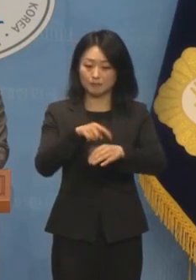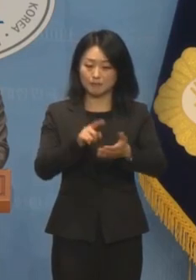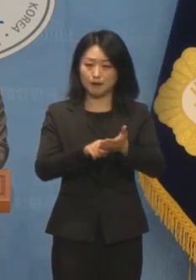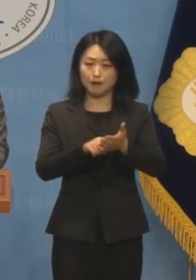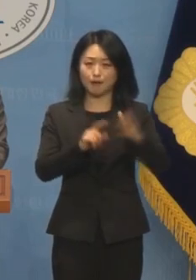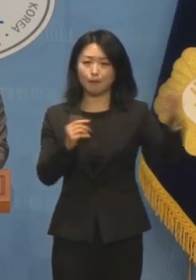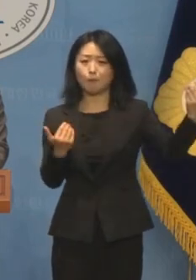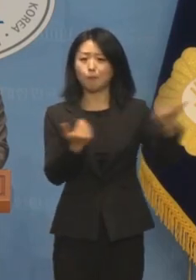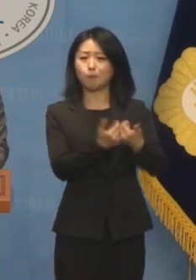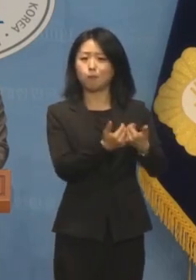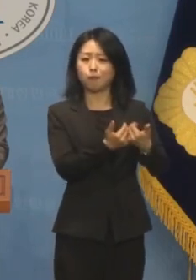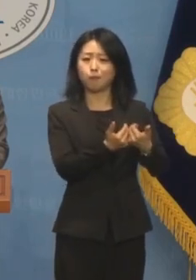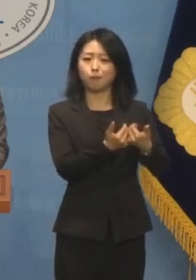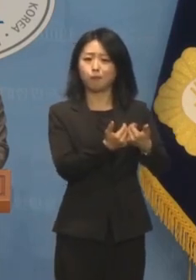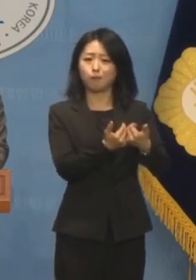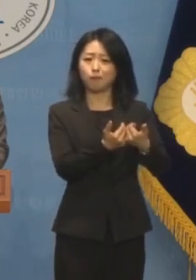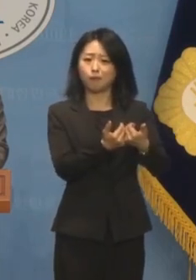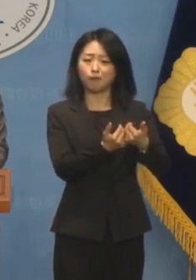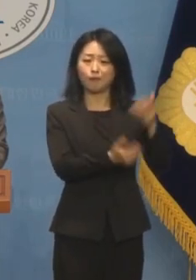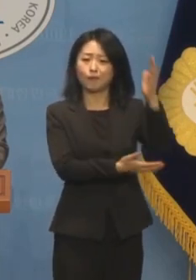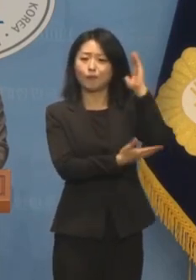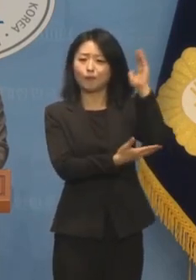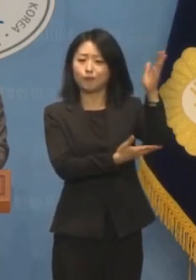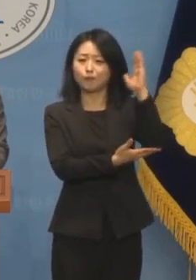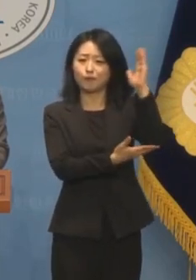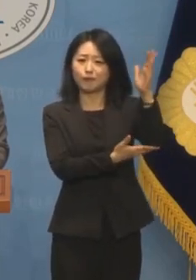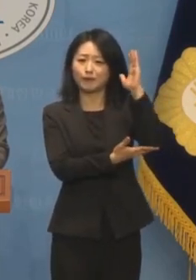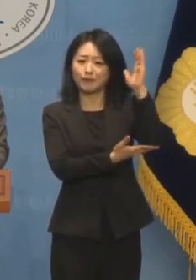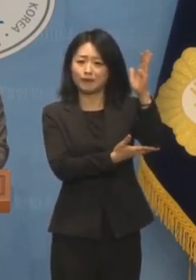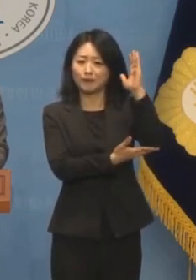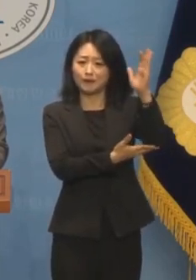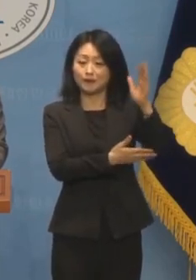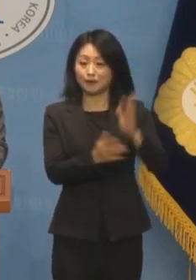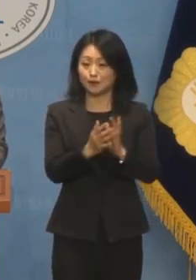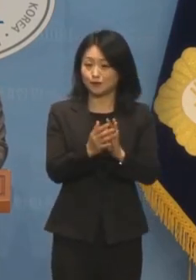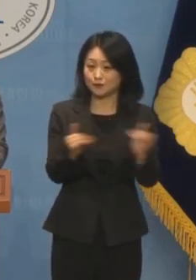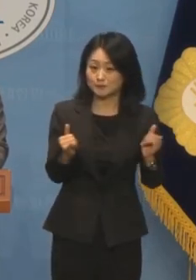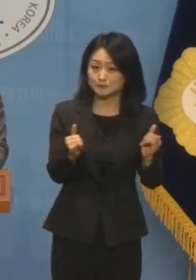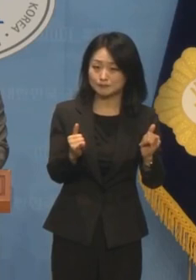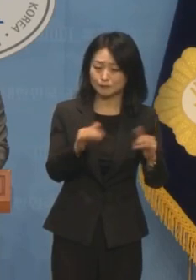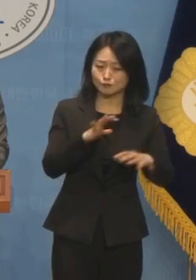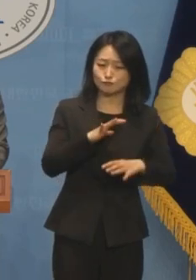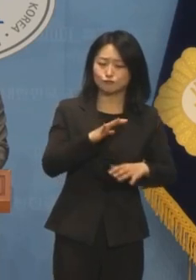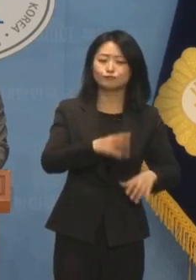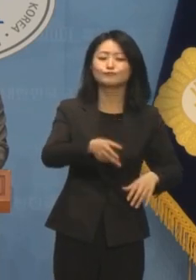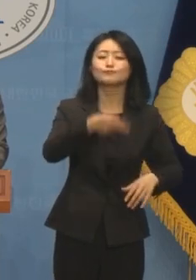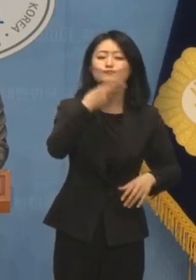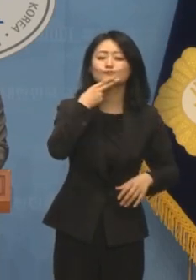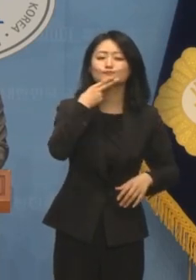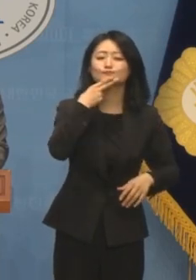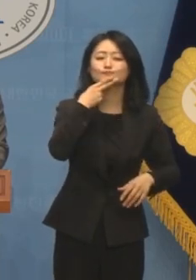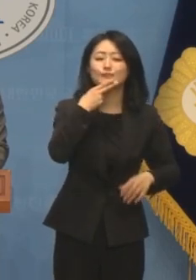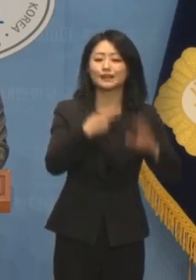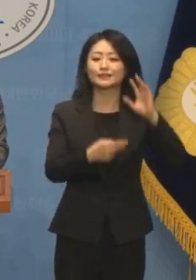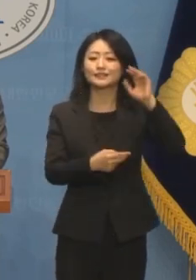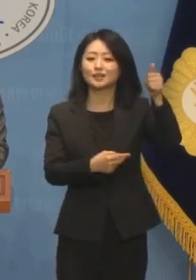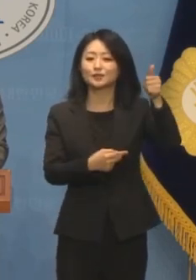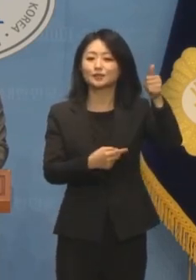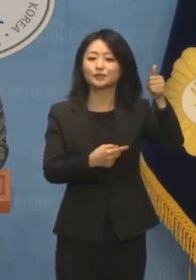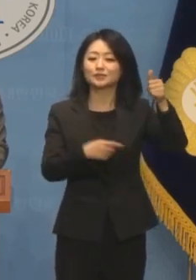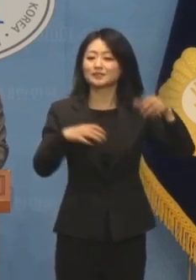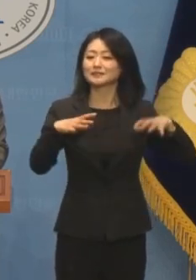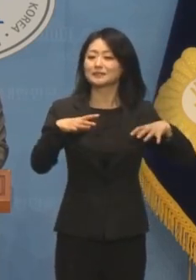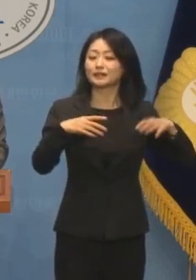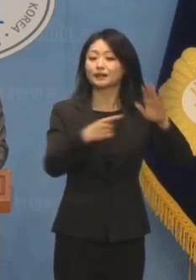역행하는 반민심 회견을 통해 스스로 국민을 두려워하지 않는 대통령이라는 사실을